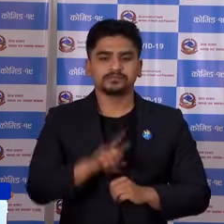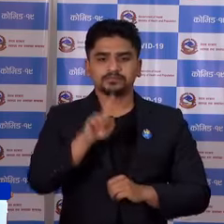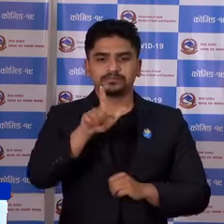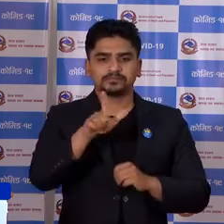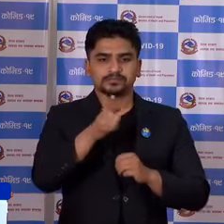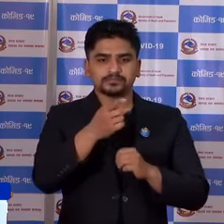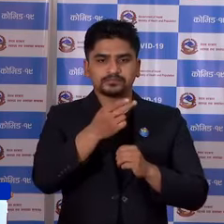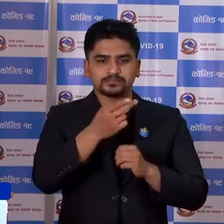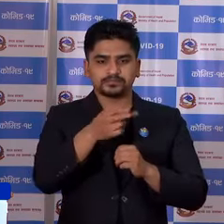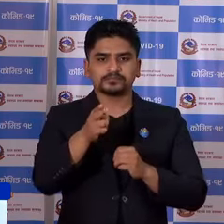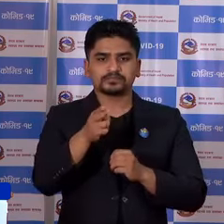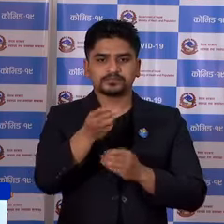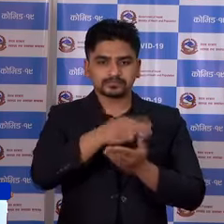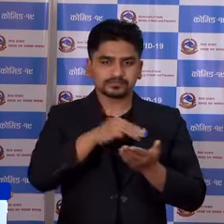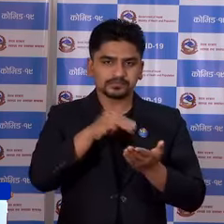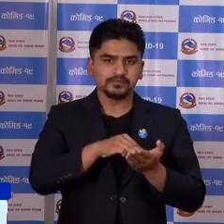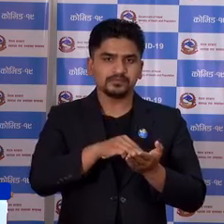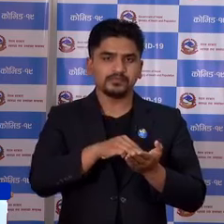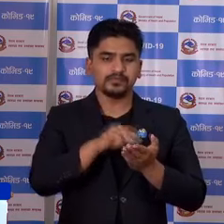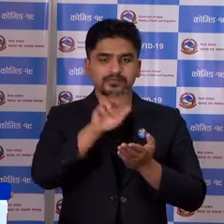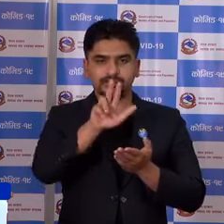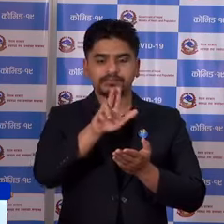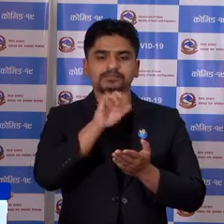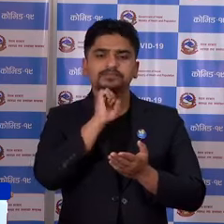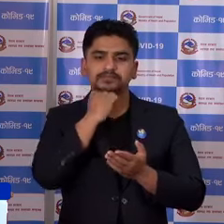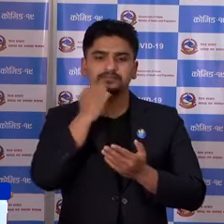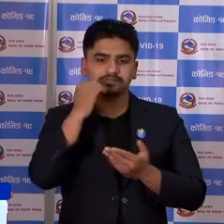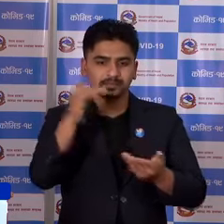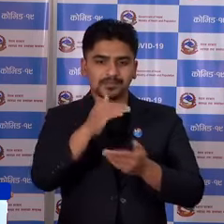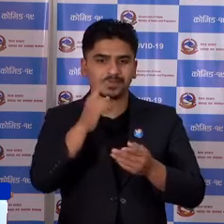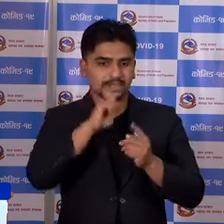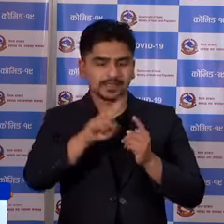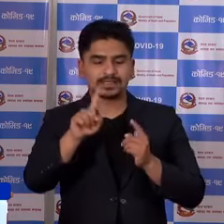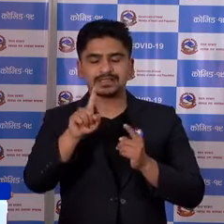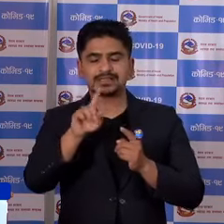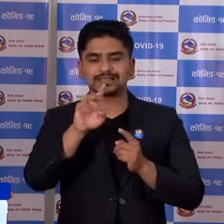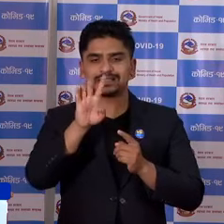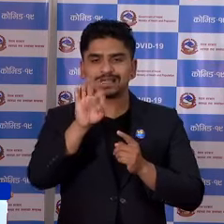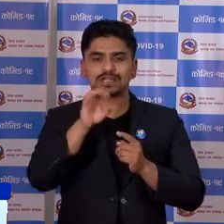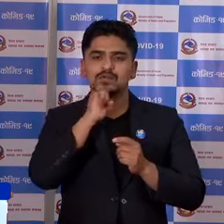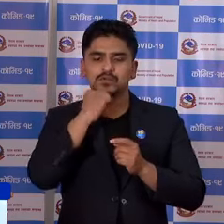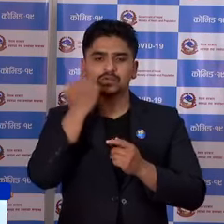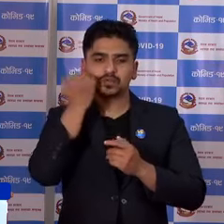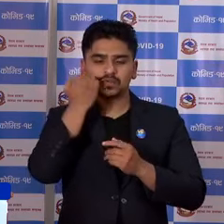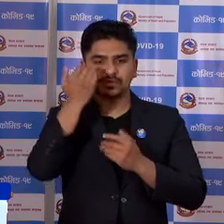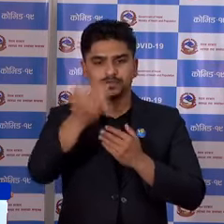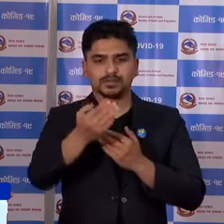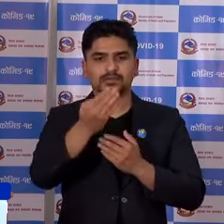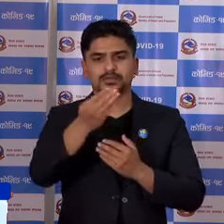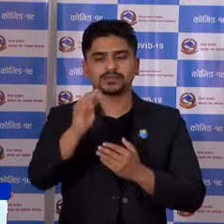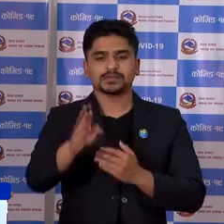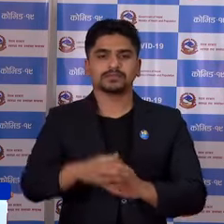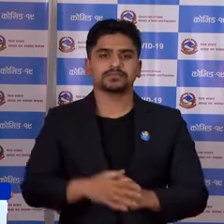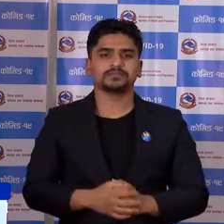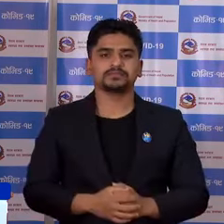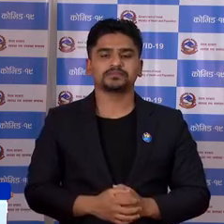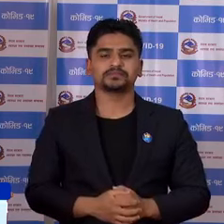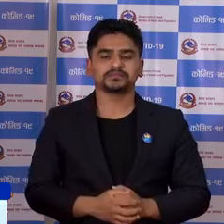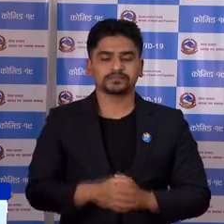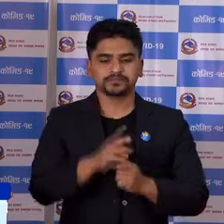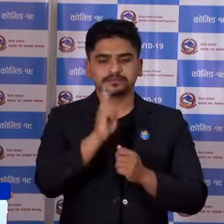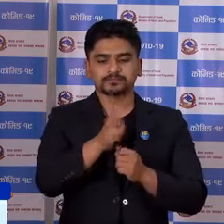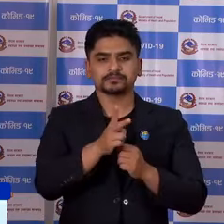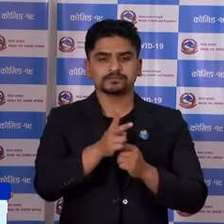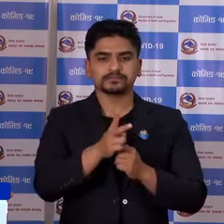17 जना मध्ये 8 वर्षका बालकदेखि 40 वर्षका पुरुषसम्म हुनुहुन्छ।